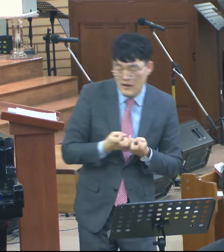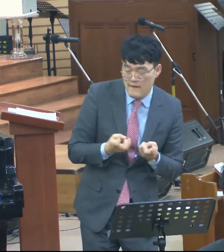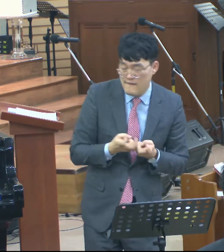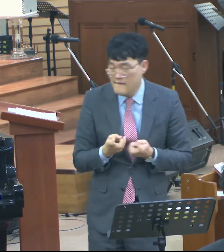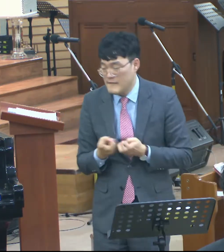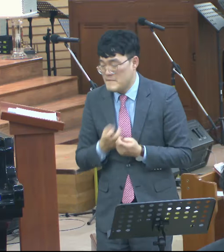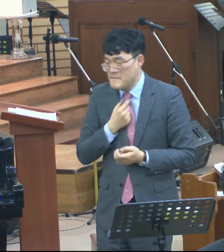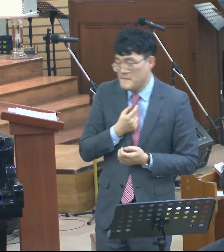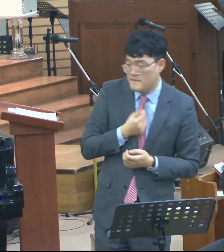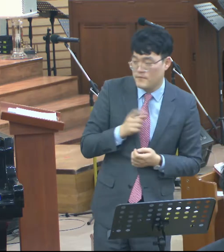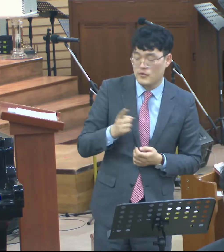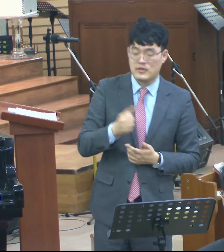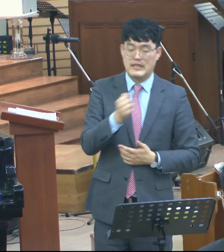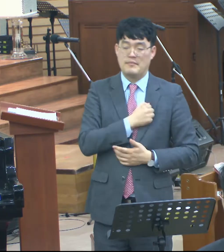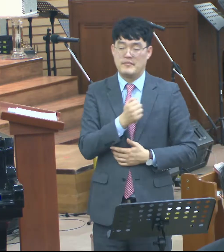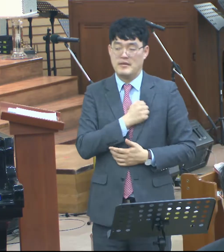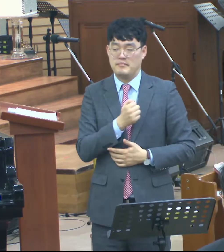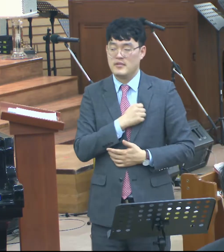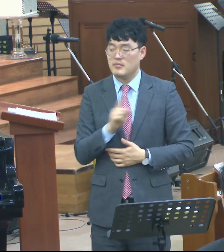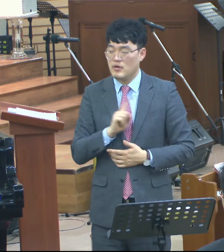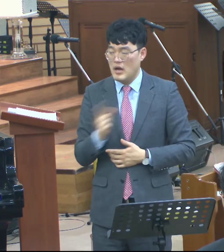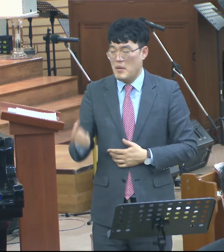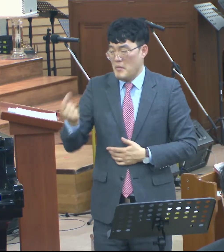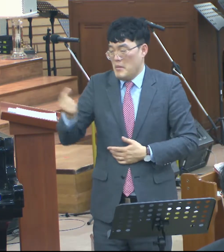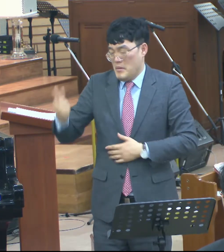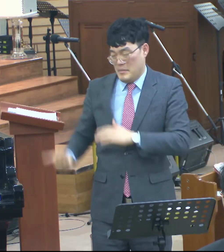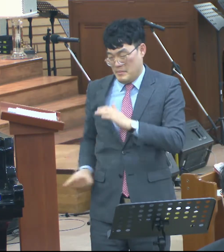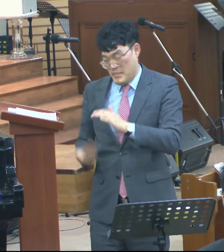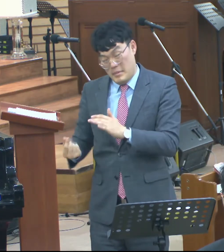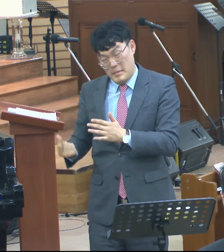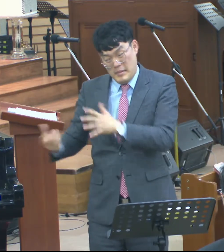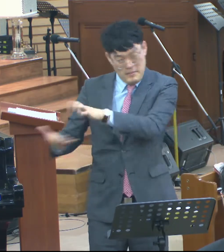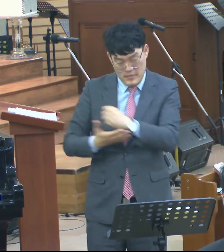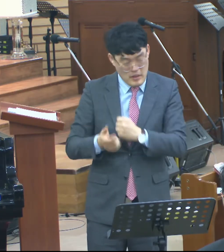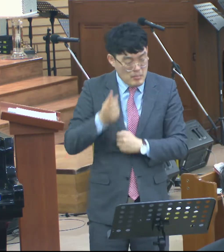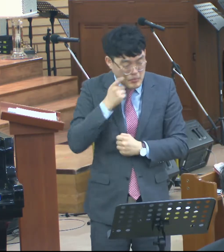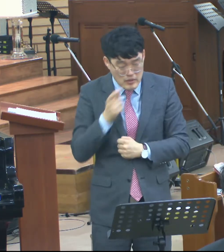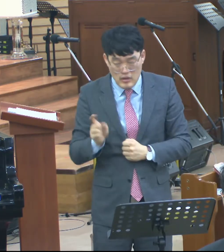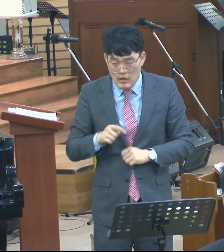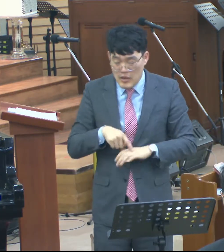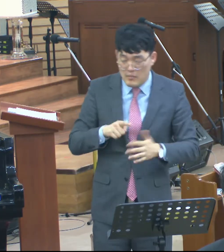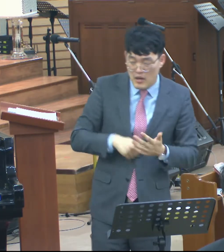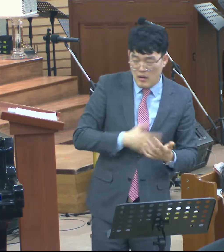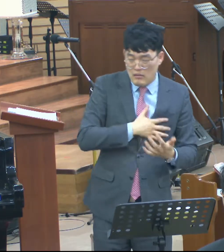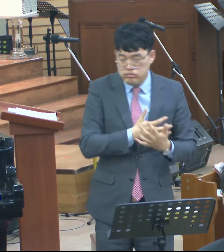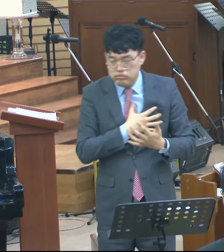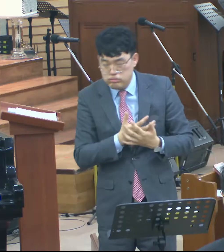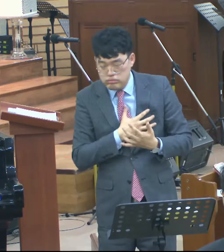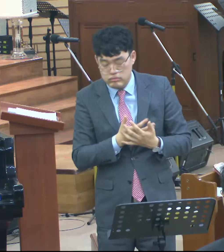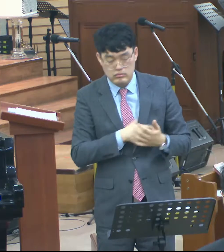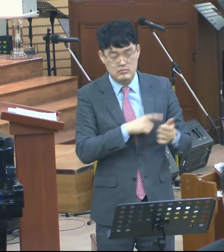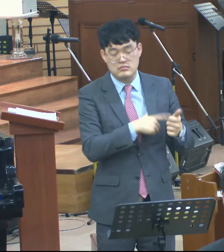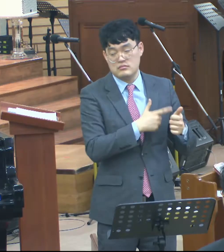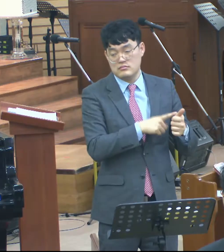다음에 답답하다는 말은 빨리 이루지 못해 초조한 거예요. 초조. 뭐 이런 거 한 번씩 우리가 경험해 보지